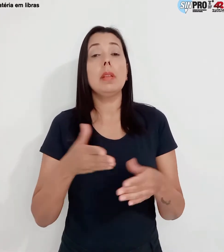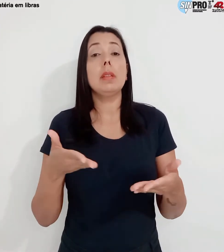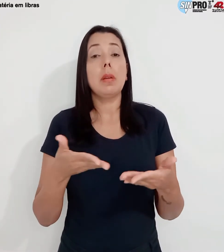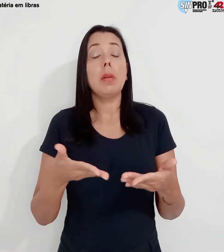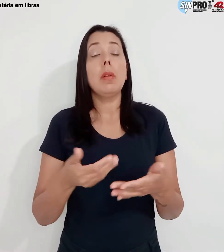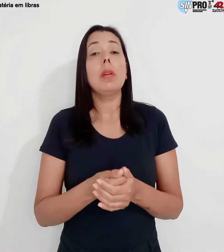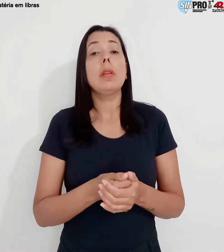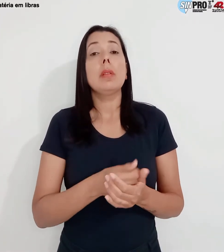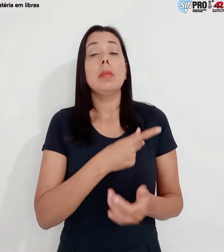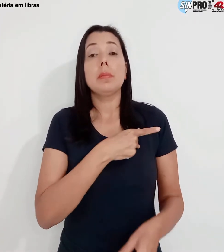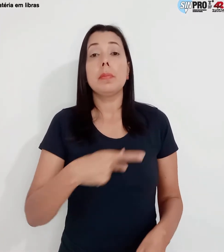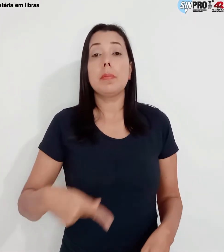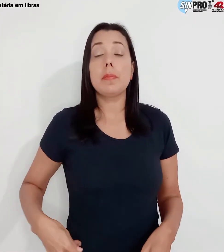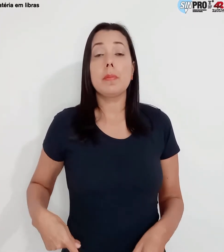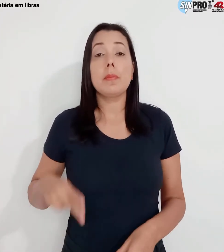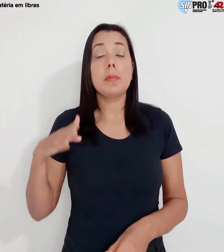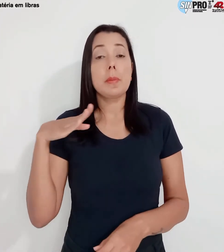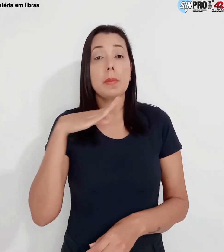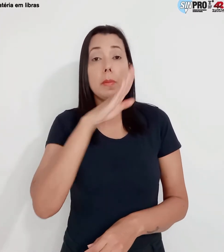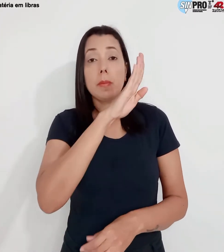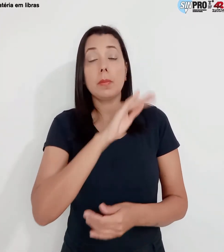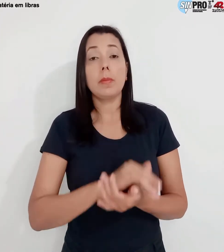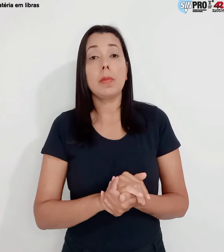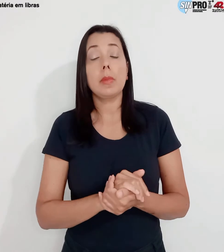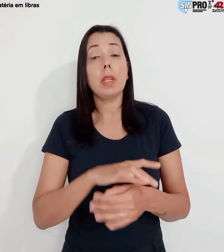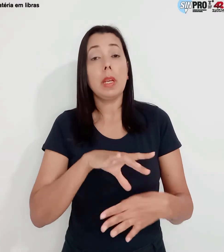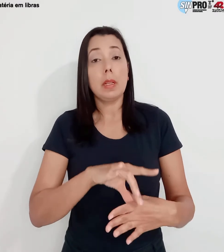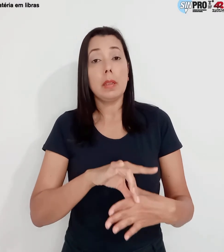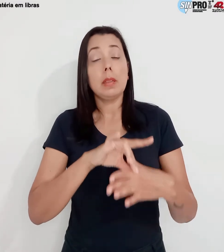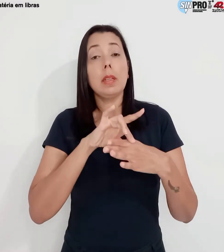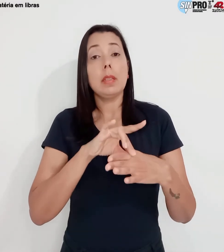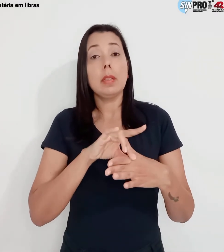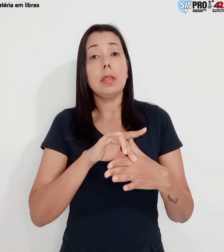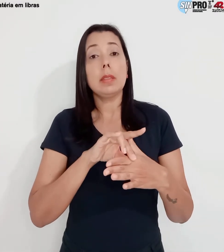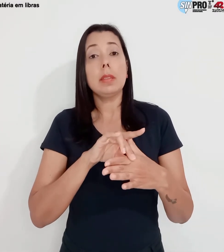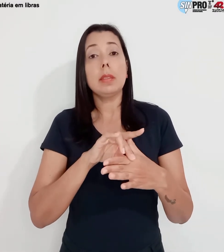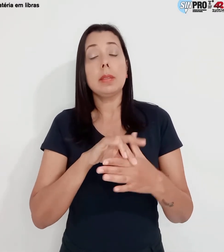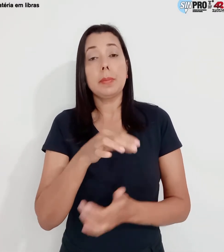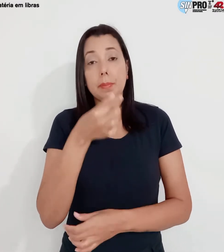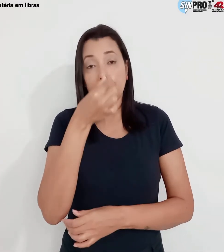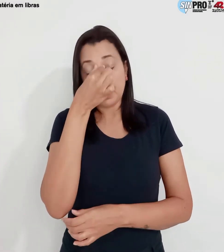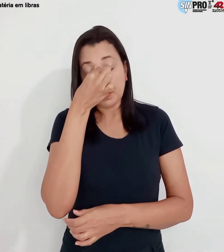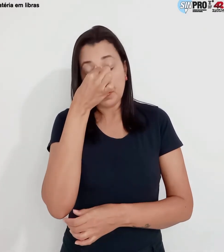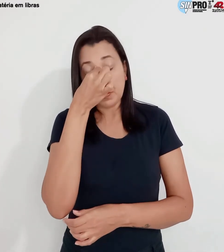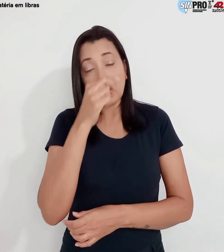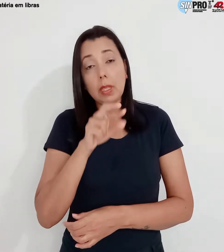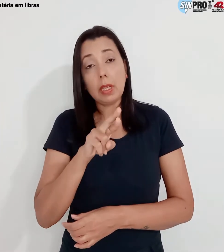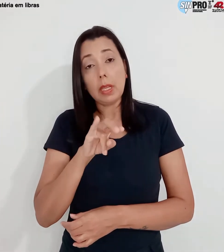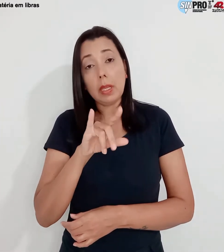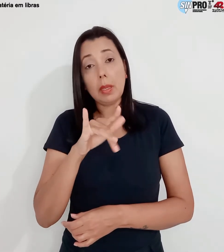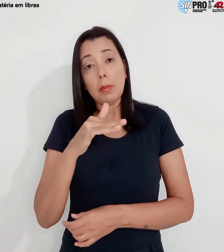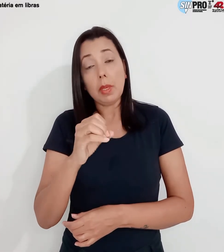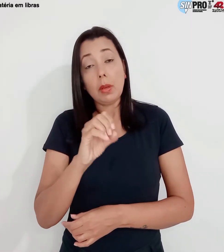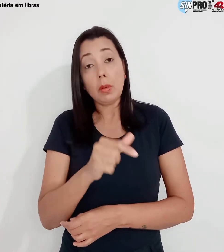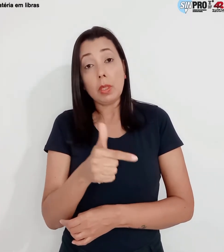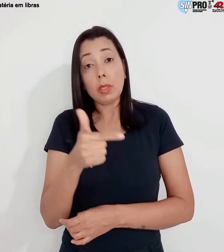aceno do presidente Jair Bolsonaro a lideranças evangélicas. Ribeiro é o segundo